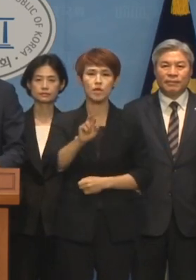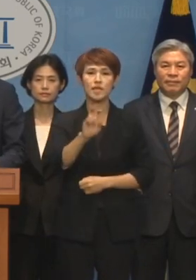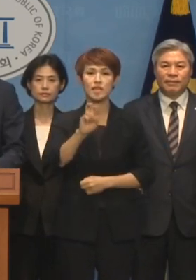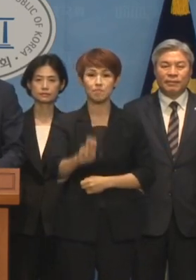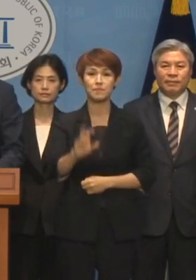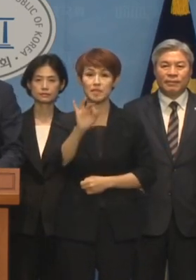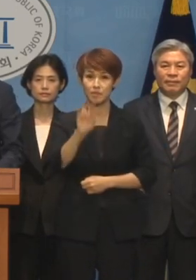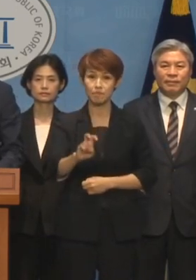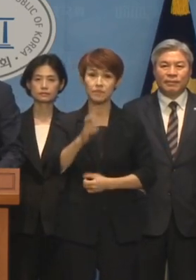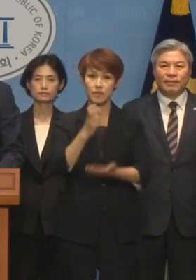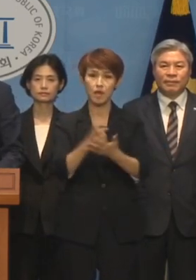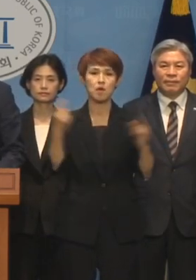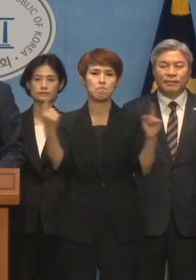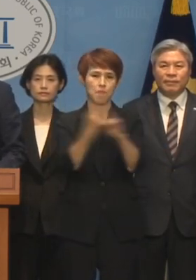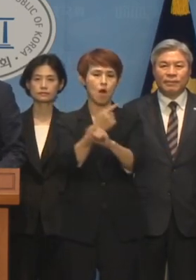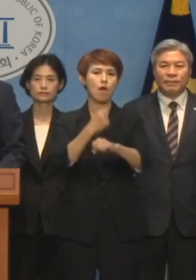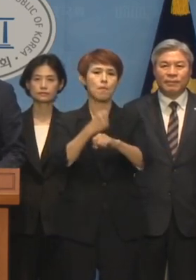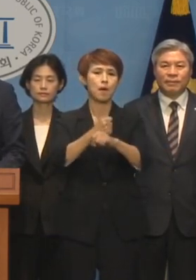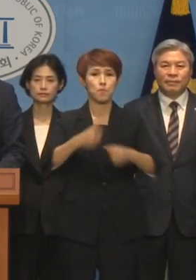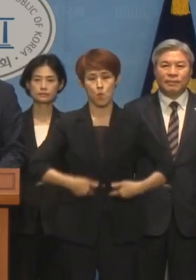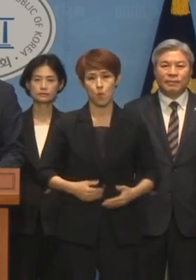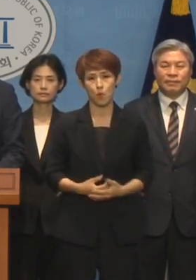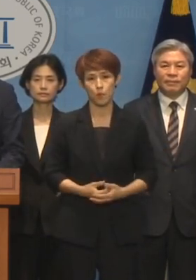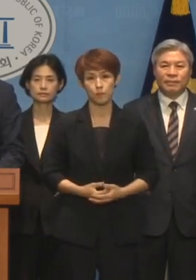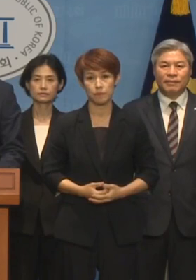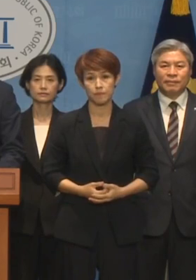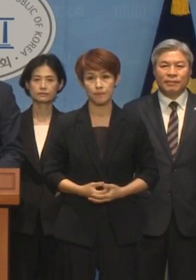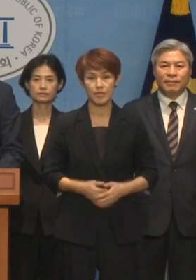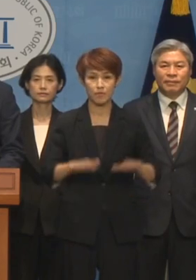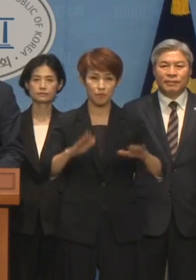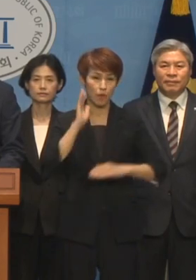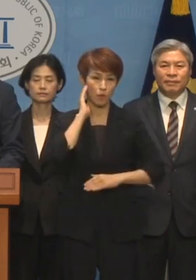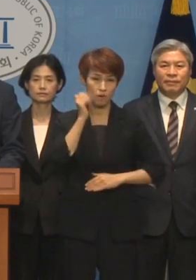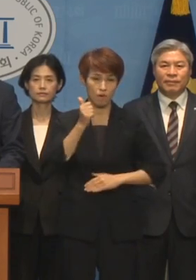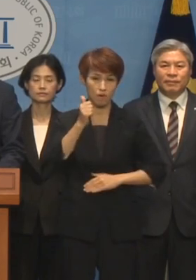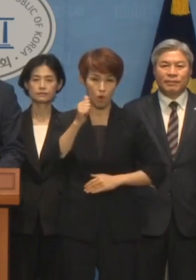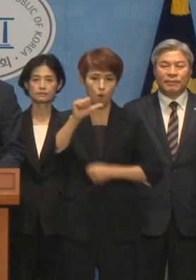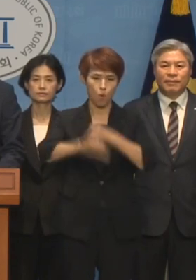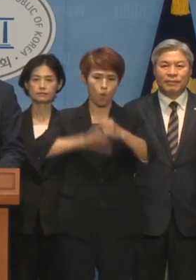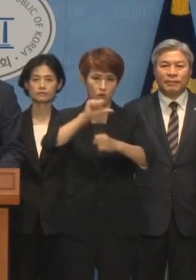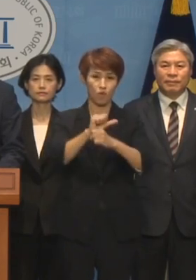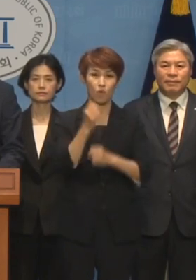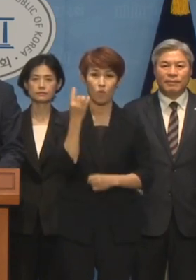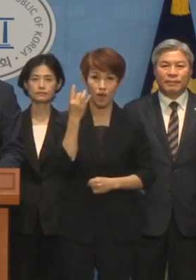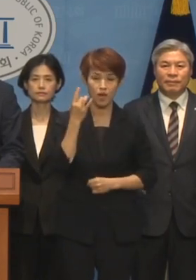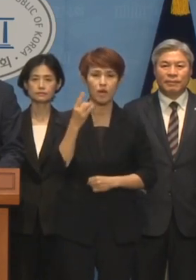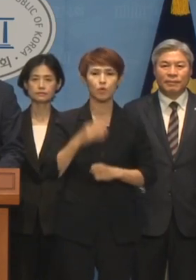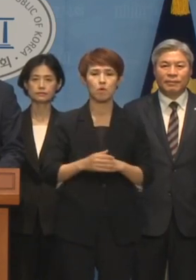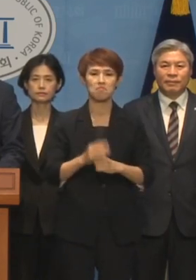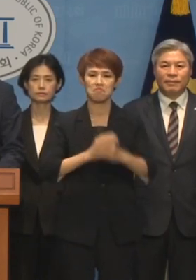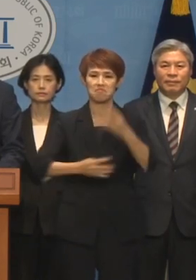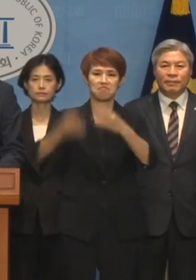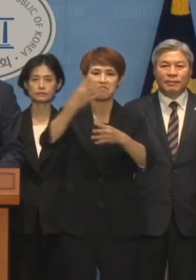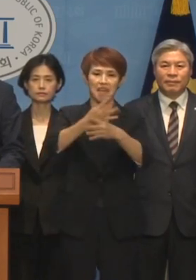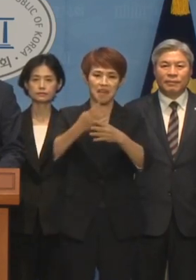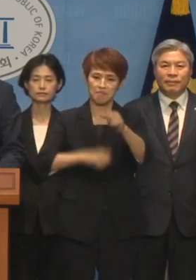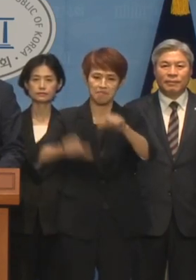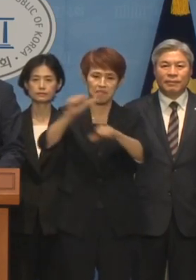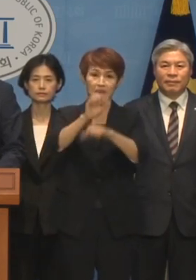합니다. 그리하여 현행 대통령의 임기는 5년으로 하며 중임할 수